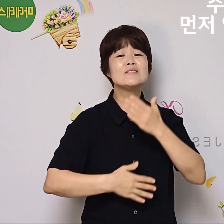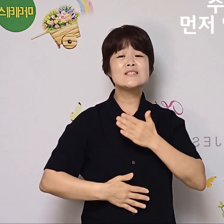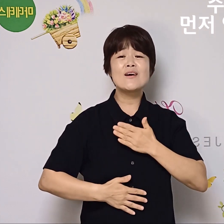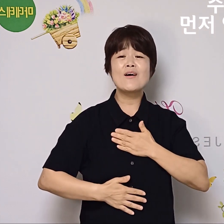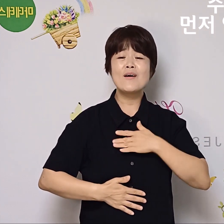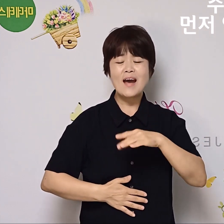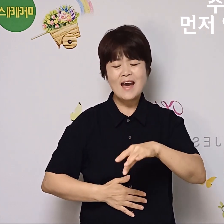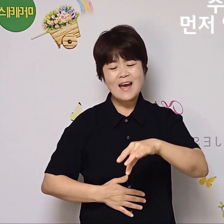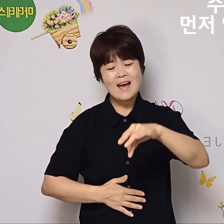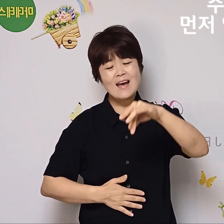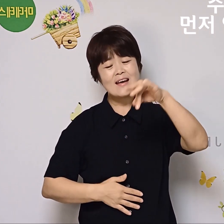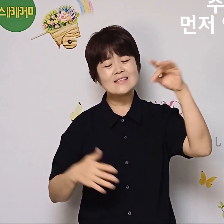먼저